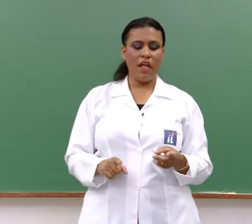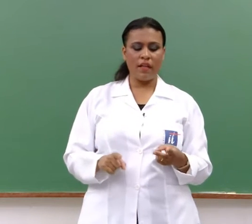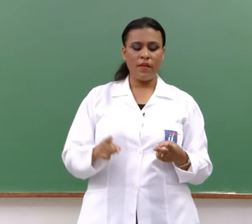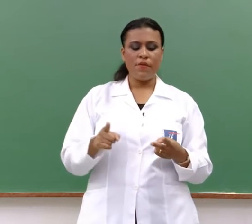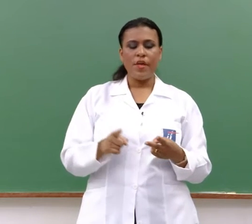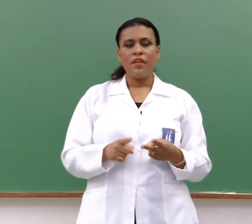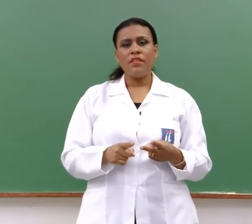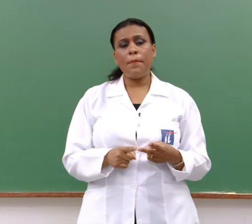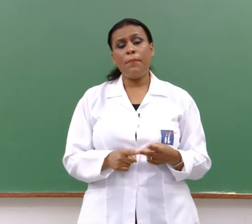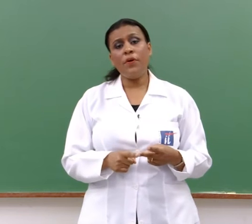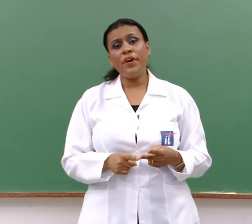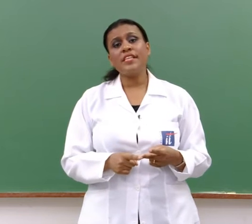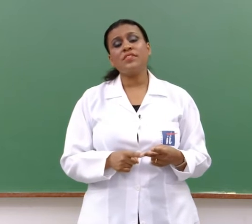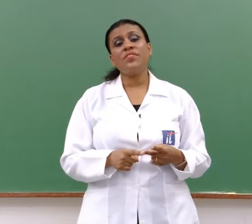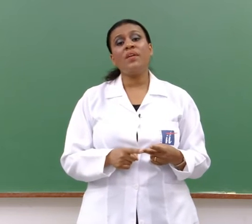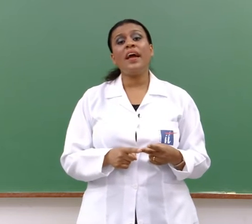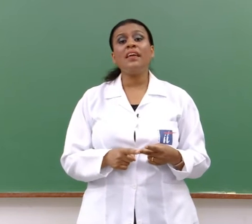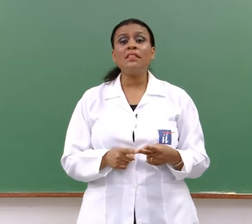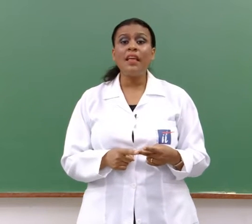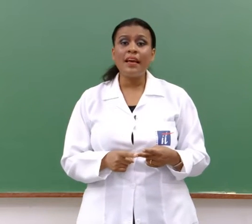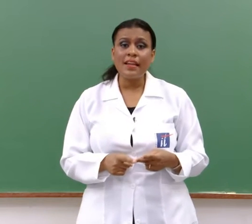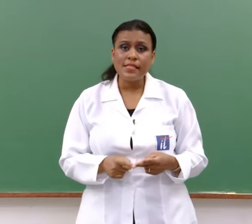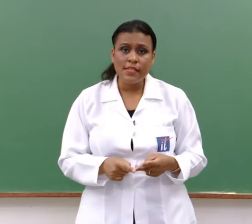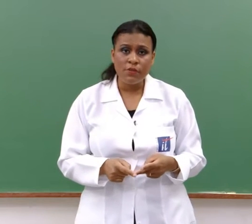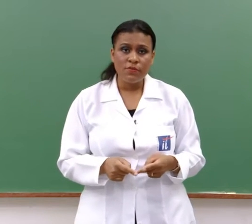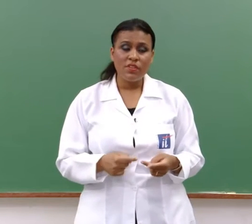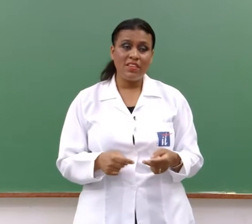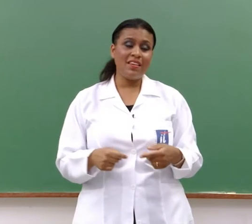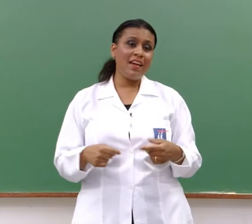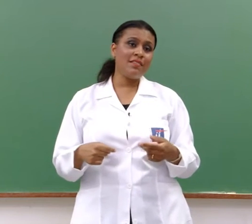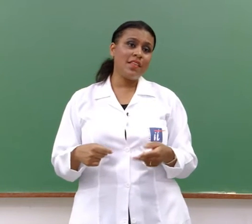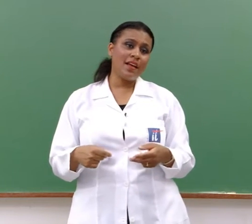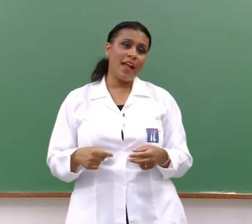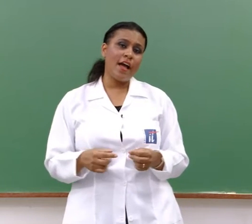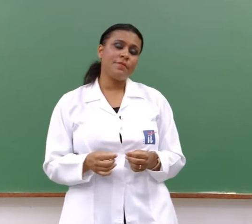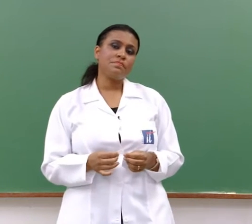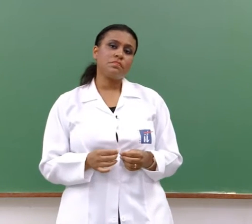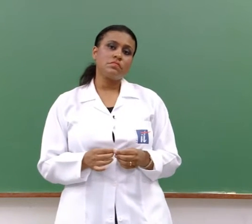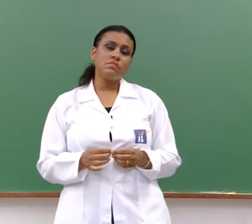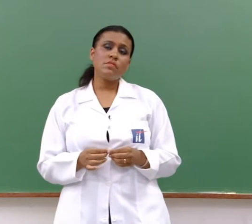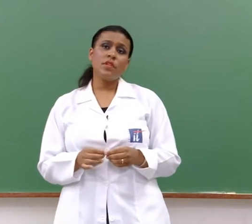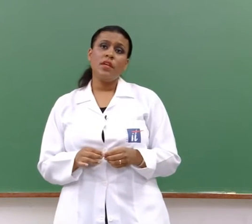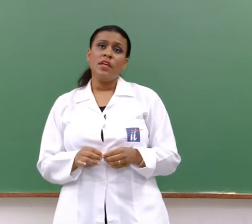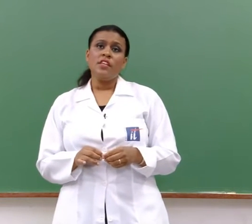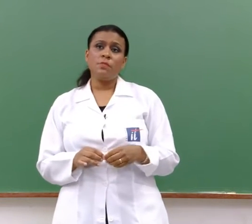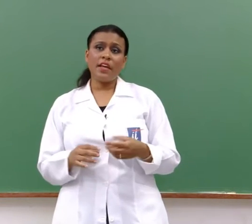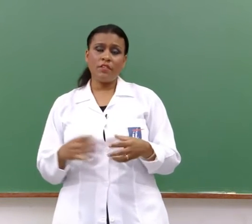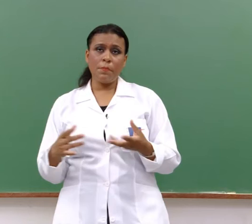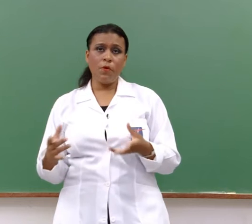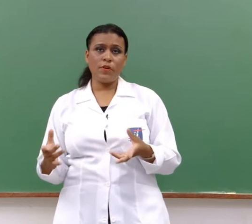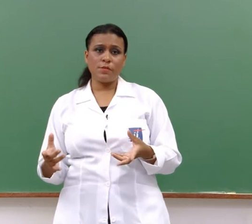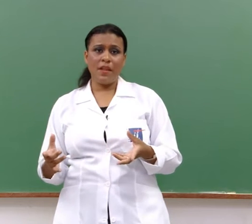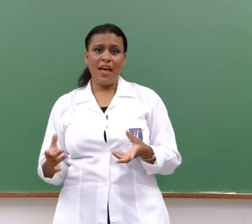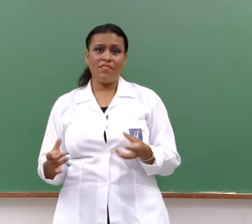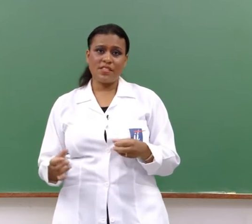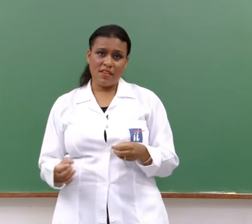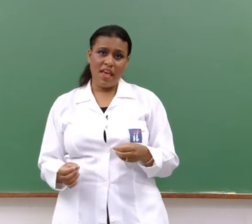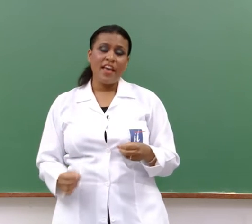adotada. Depois veio a integração. O que é integrar? Explicando em poucas palavras,